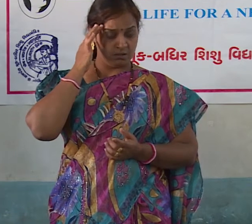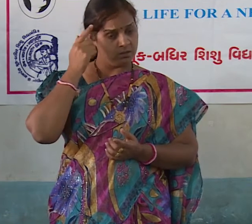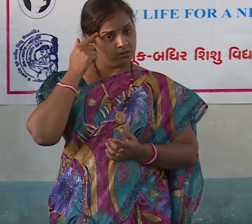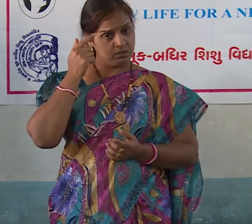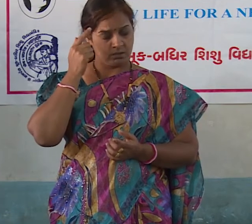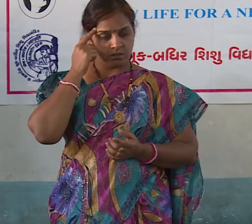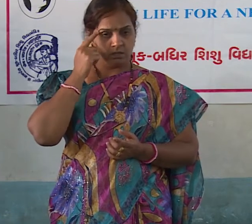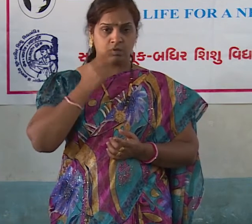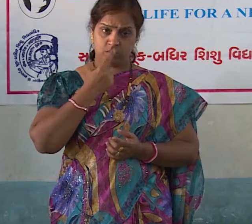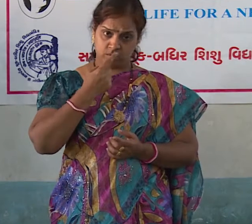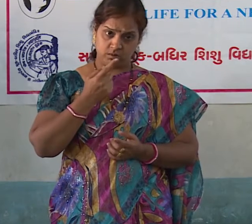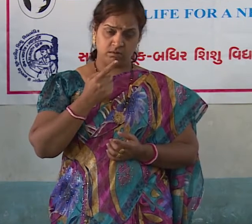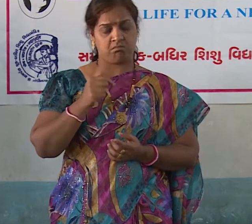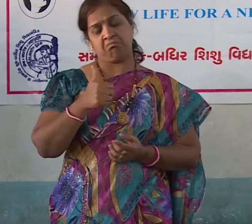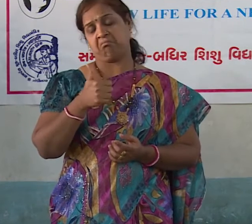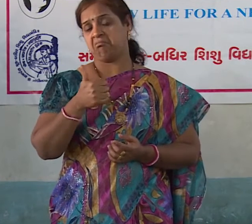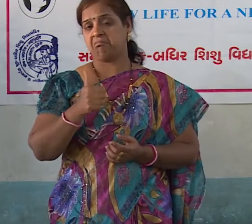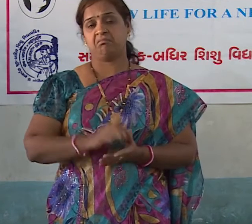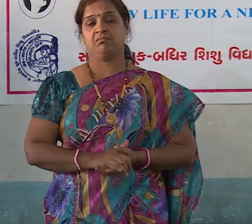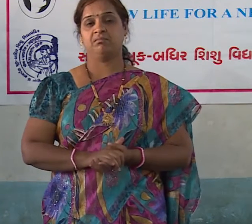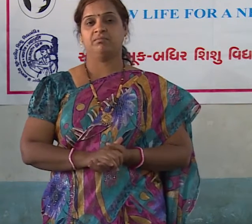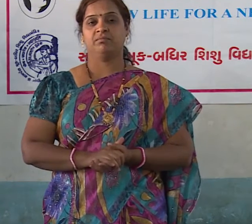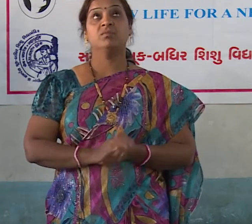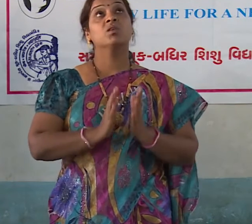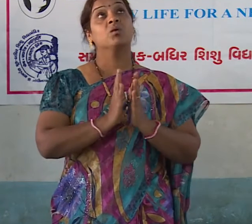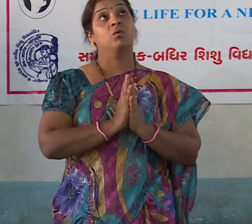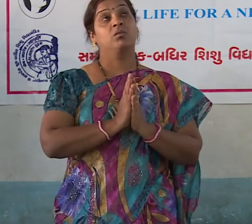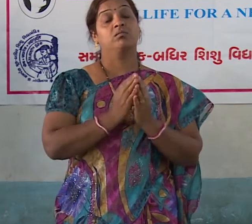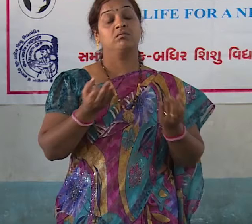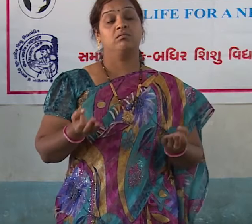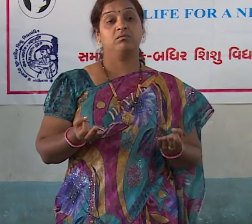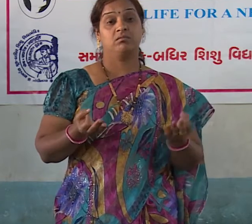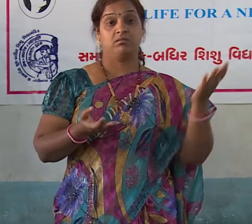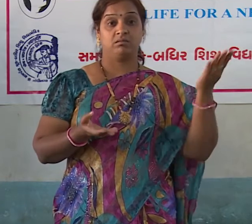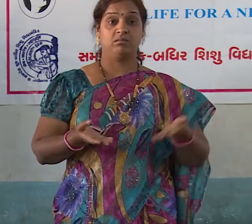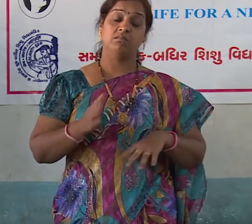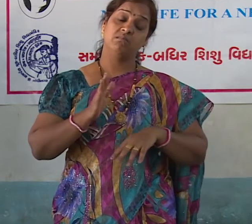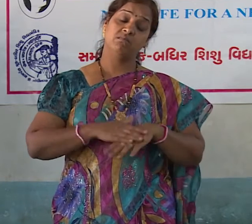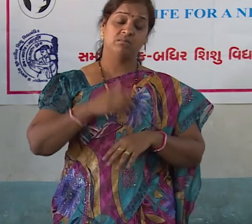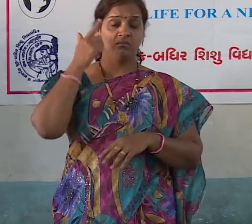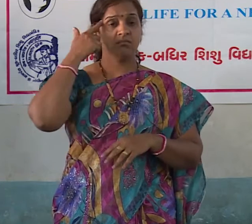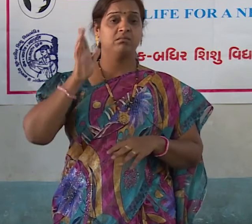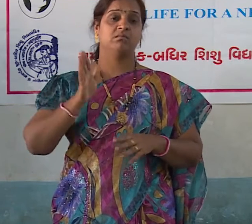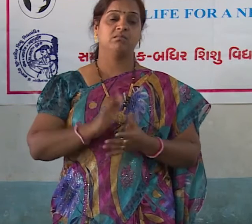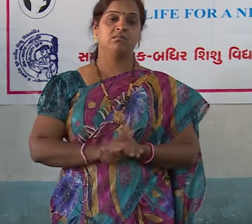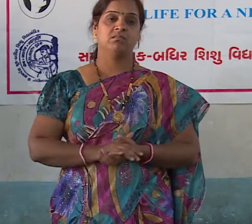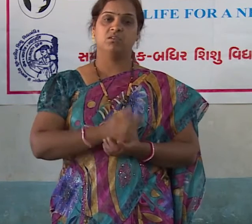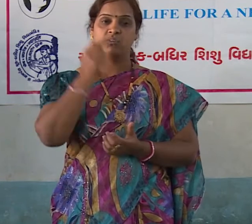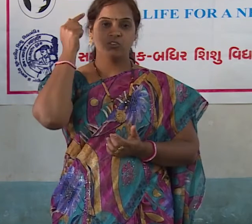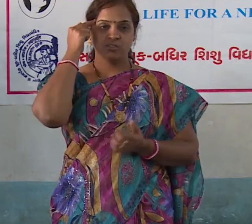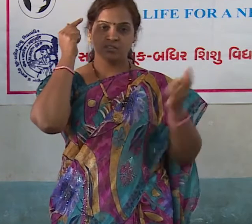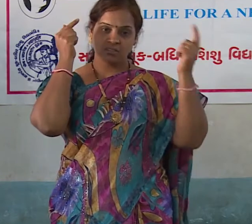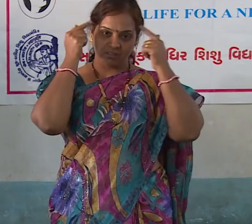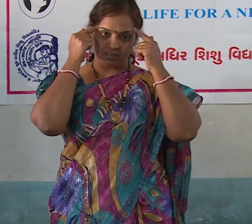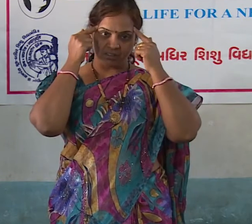सकता हूं, आप तो भगवान से मिलन मना रहे, मैं आपके पास आऊं? क्यों परमिशन नहीं मांगते, सीधे क्यों चले आते